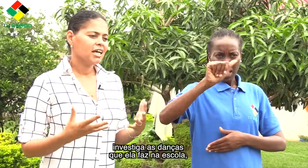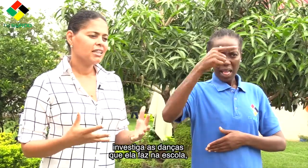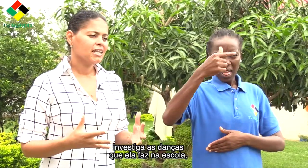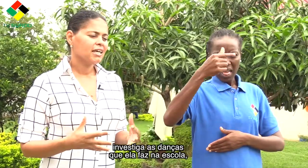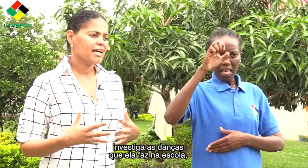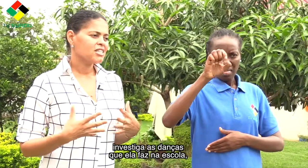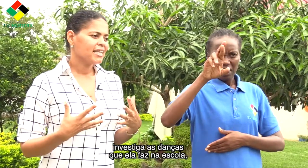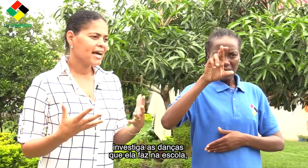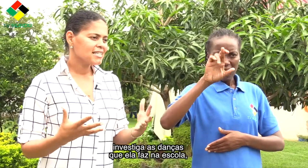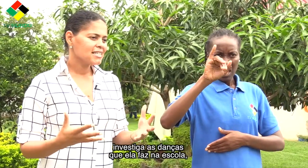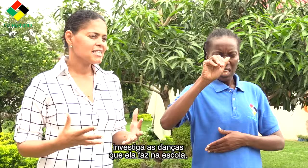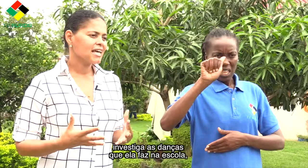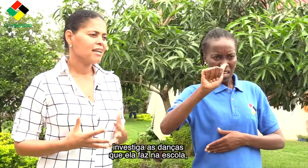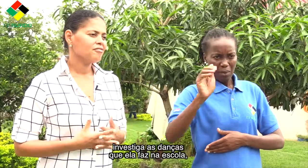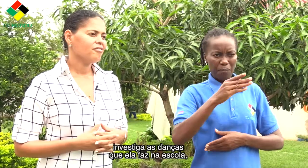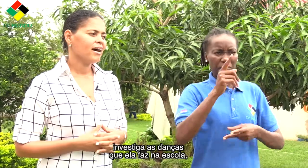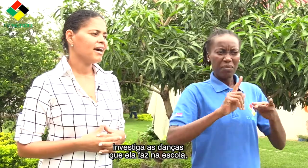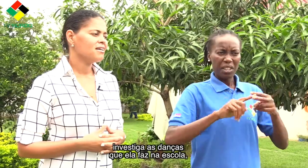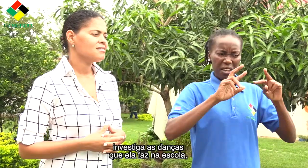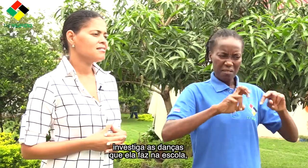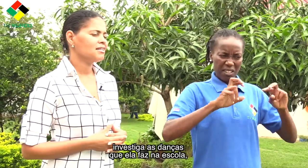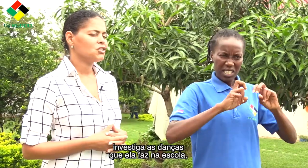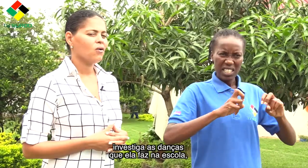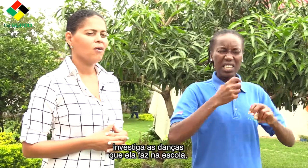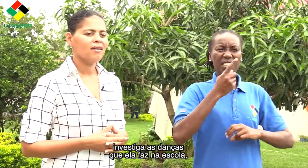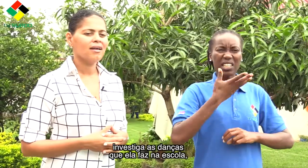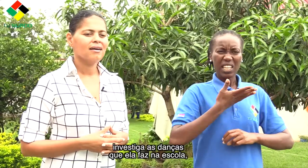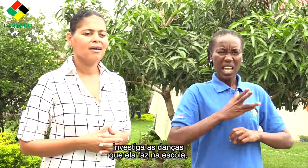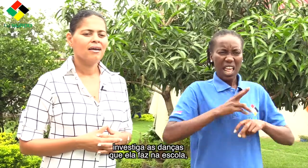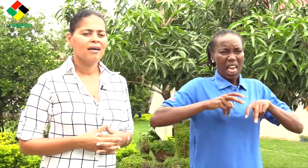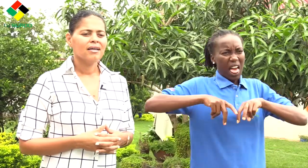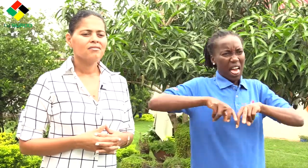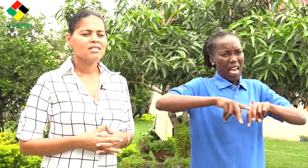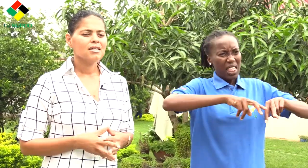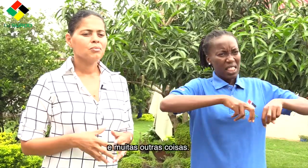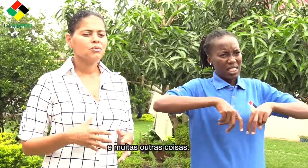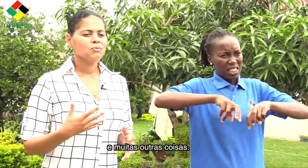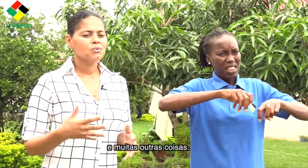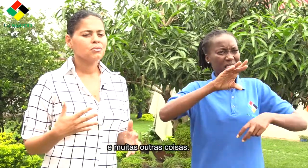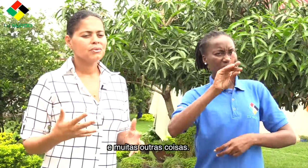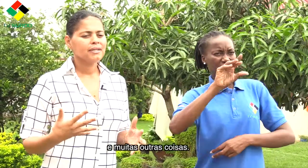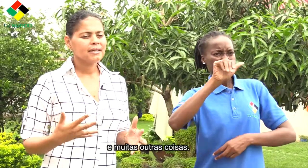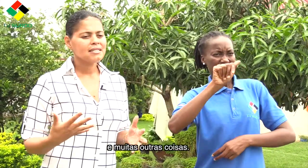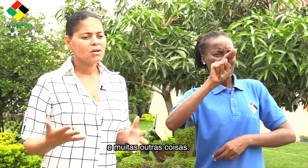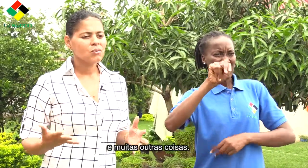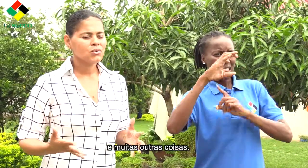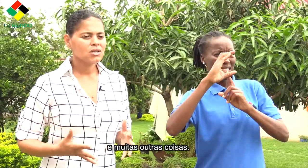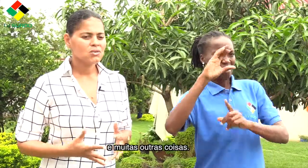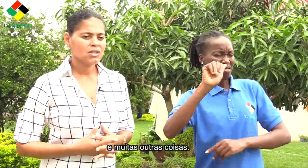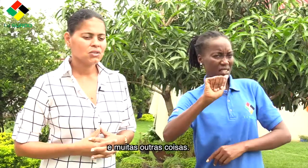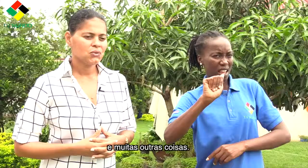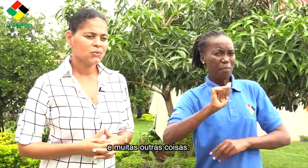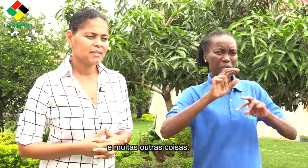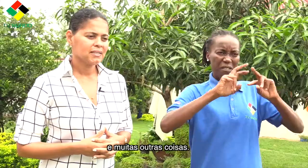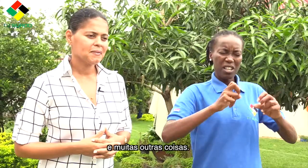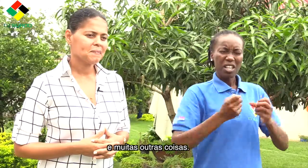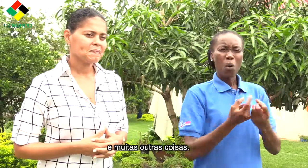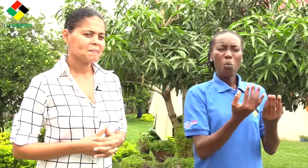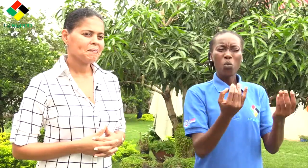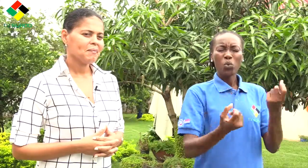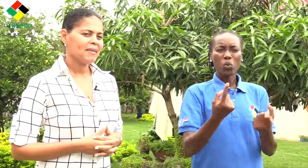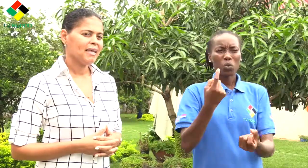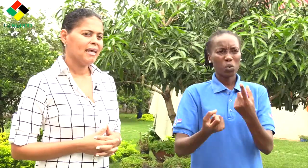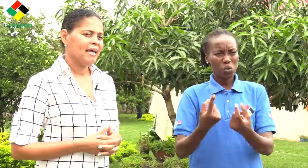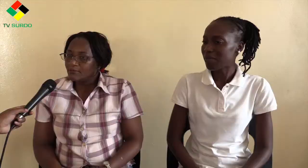investiga as danças que ela faz na escola, investiga em relação a muitas outras coisas.